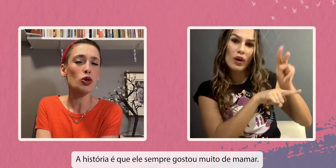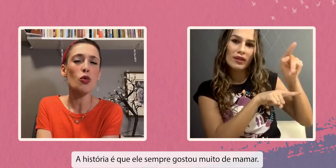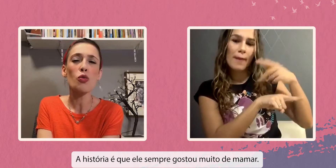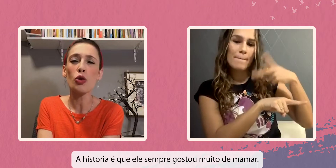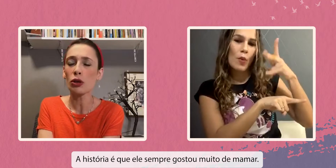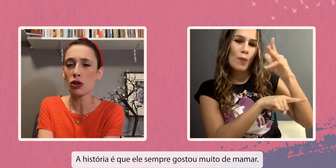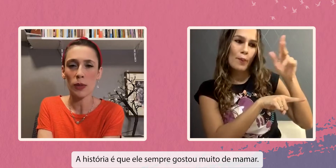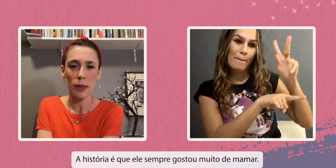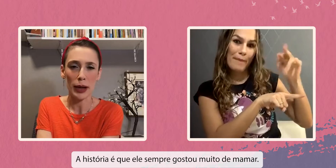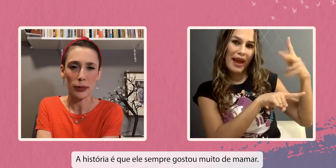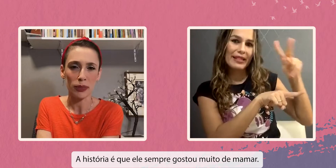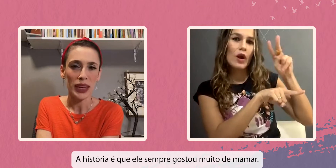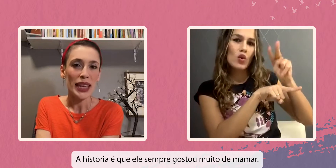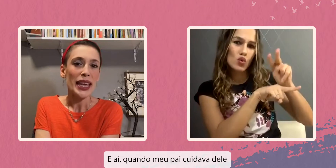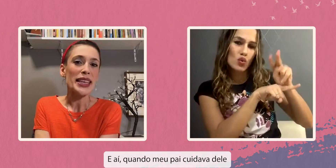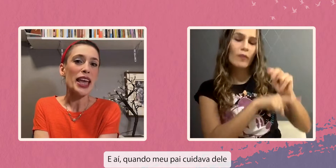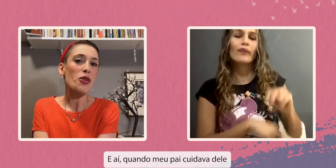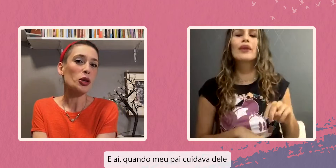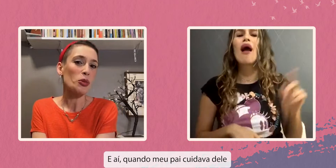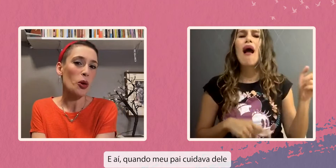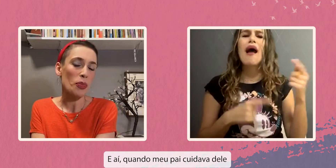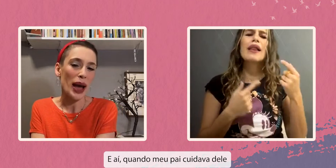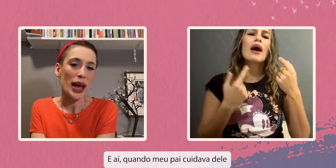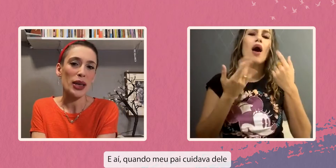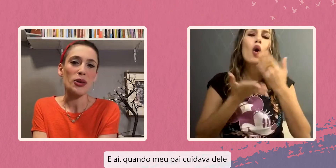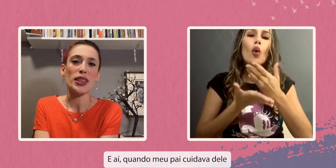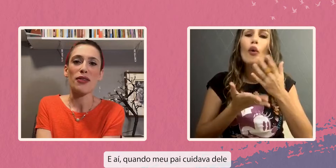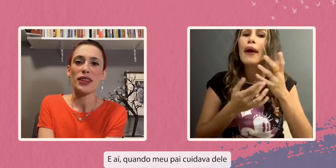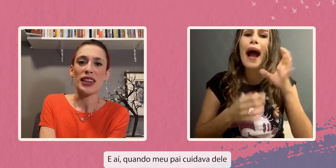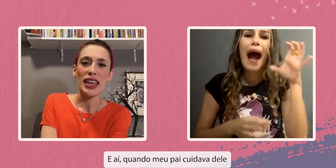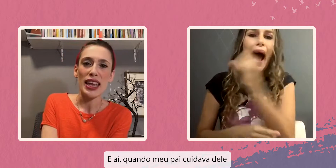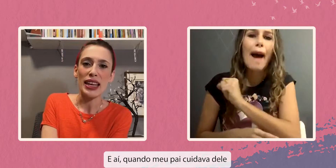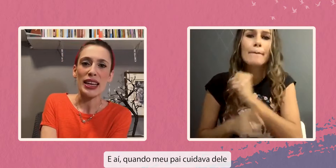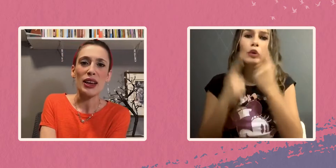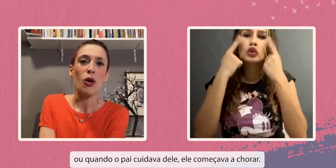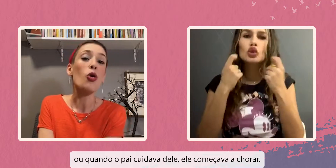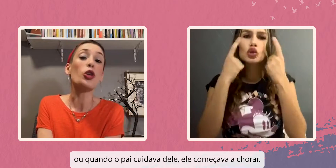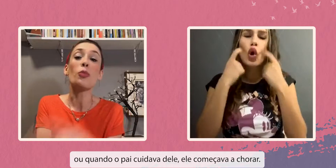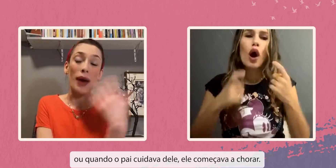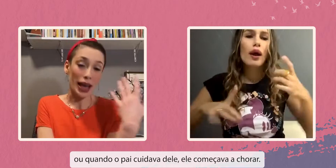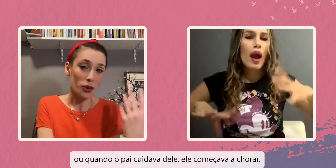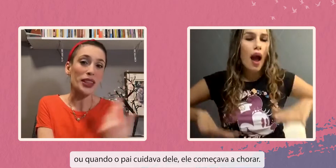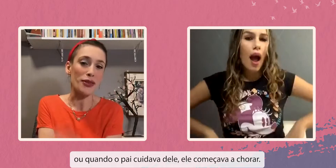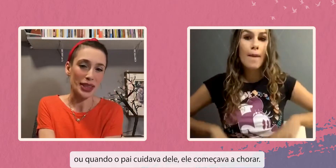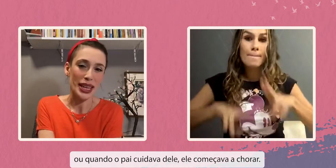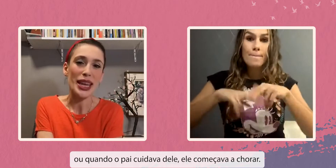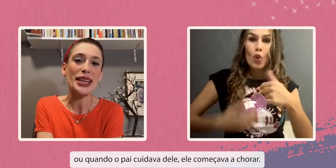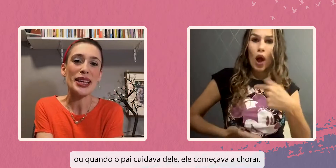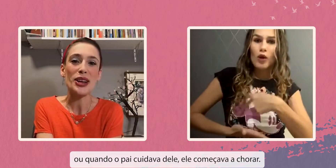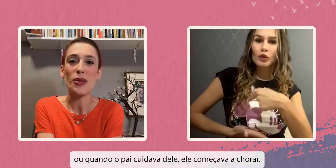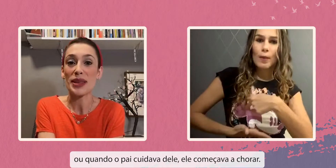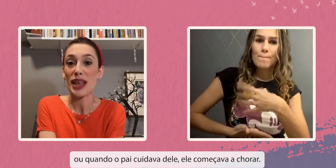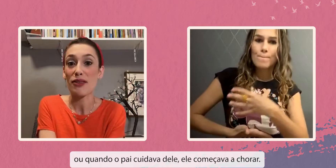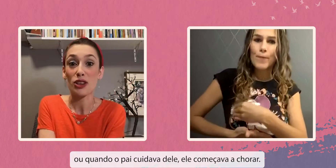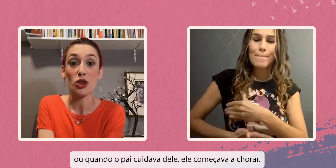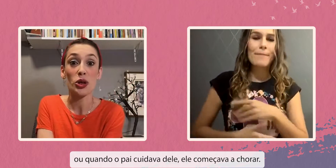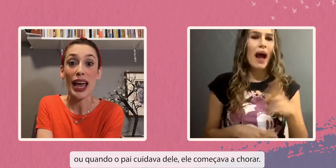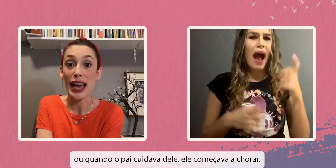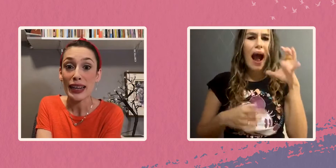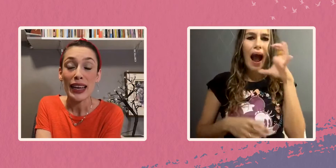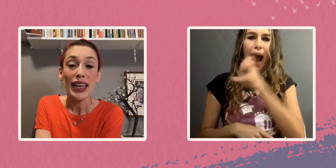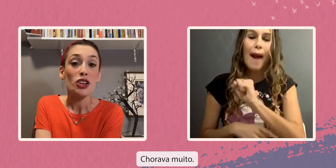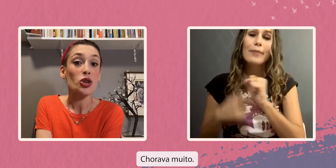sempre gostou muito de mamar. E aí, quando meu pai cuidava dele, ou quando o pai cuidava dele e ele começava